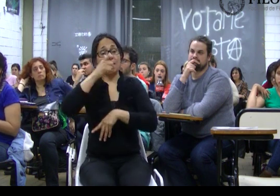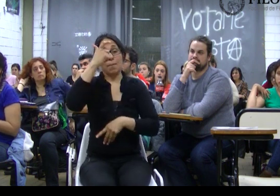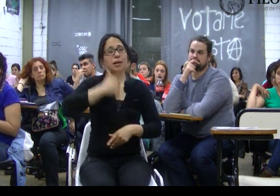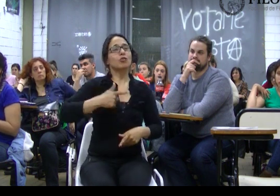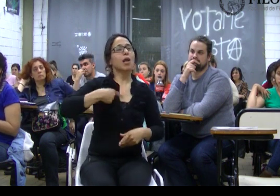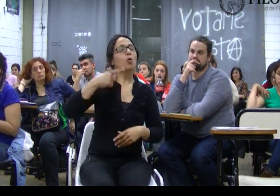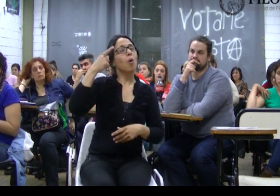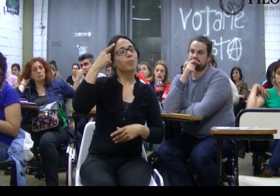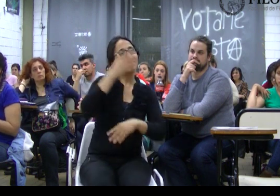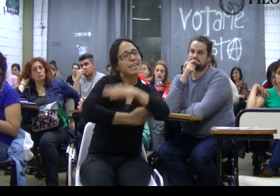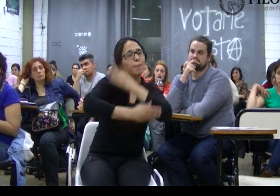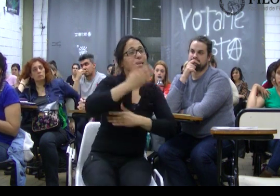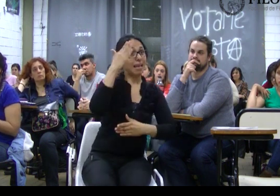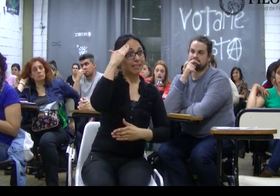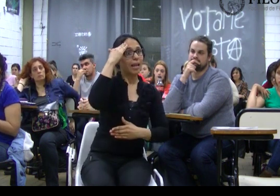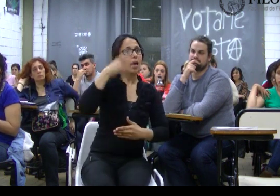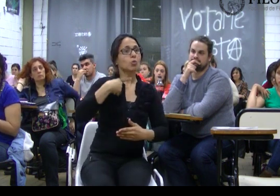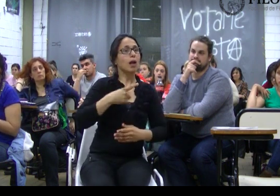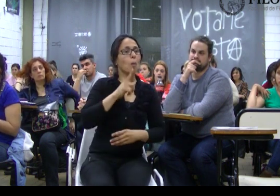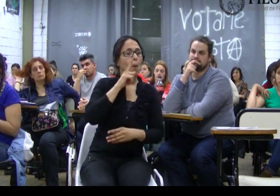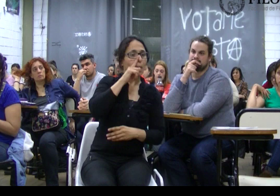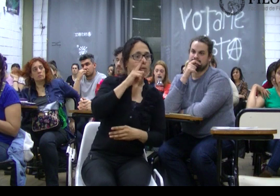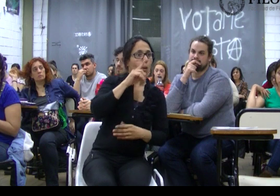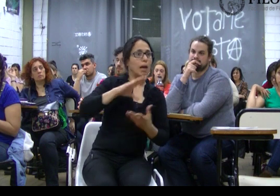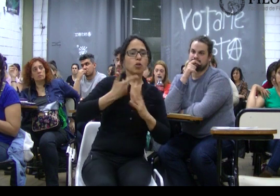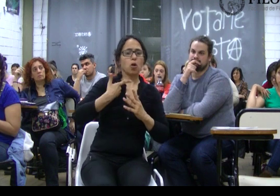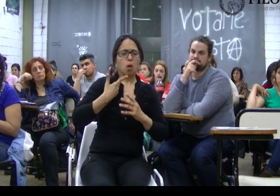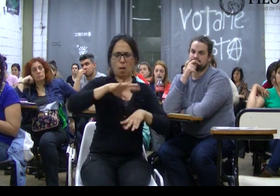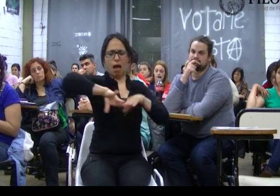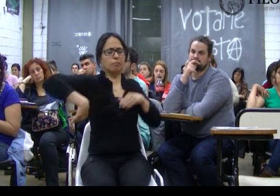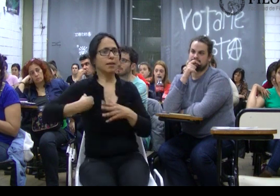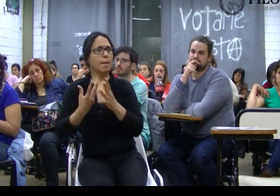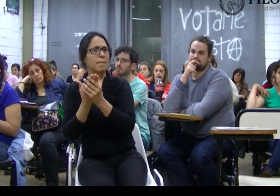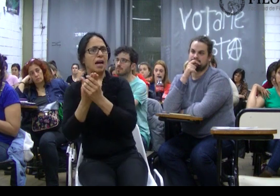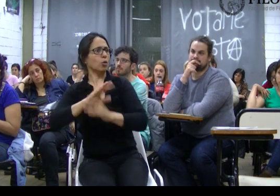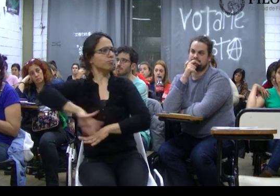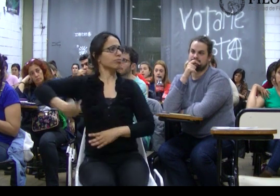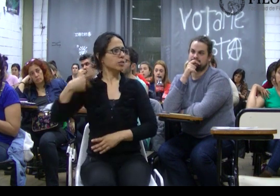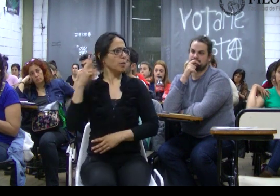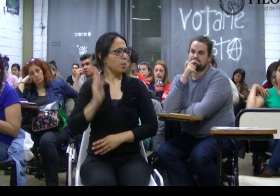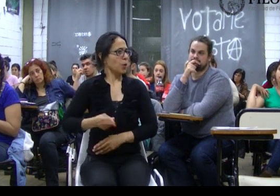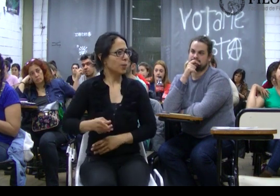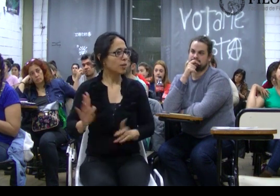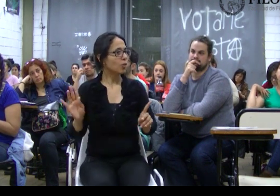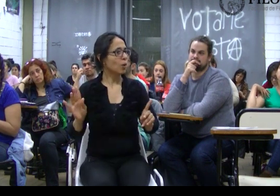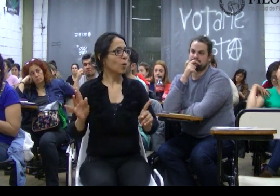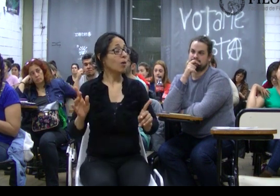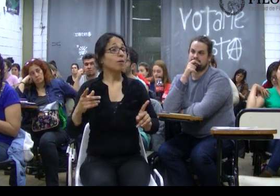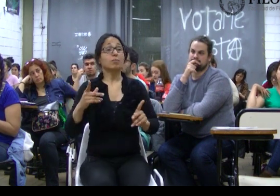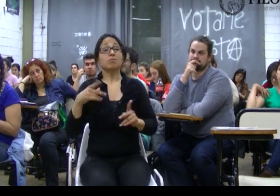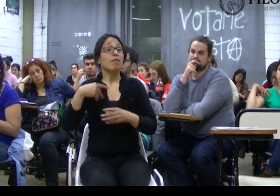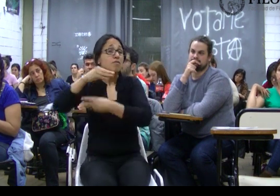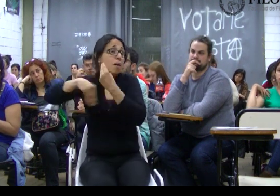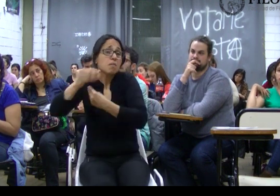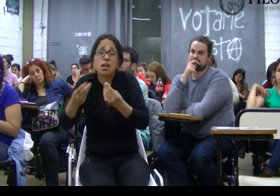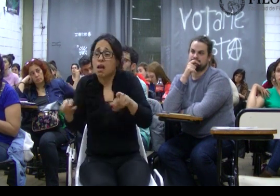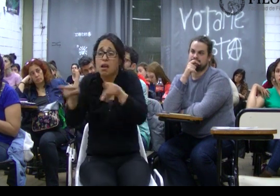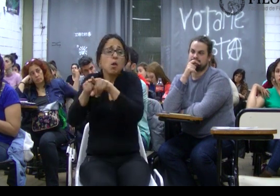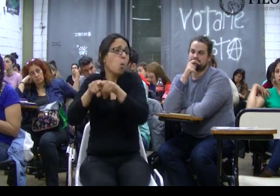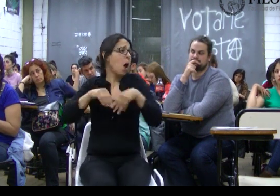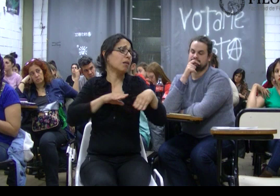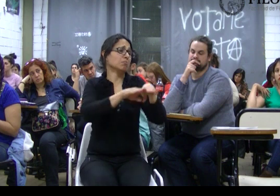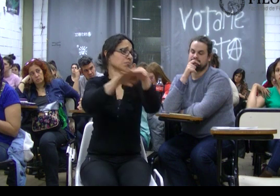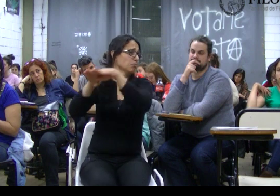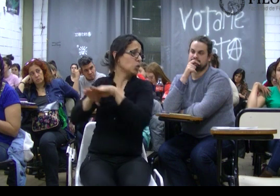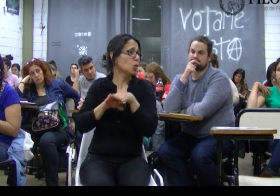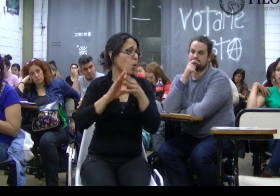no hagan eso. Lo que digo es que las familias forman parte de esta sociedad y están atravesadas por las mismas relaciones sociales por las que estamos atravesados todos. Y